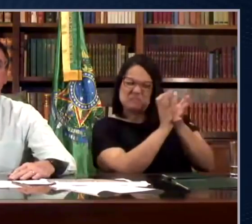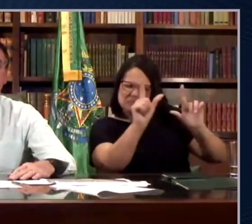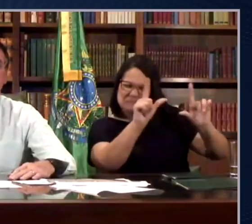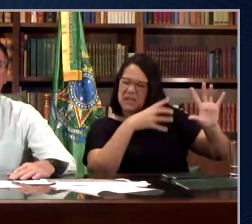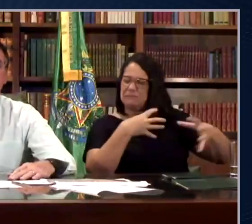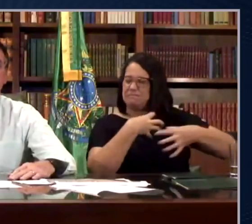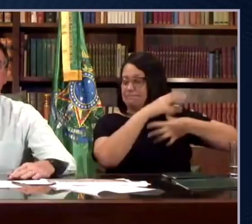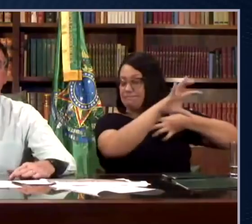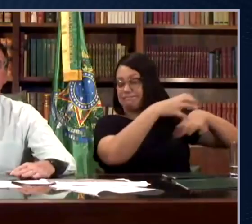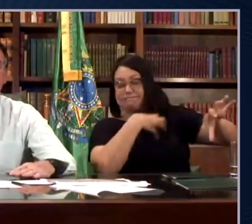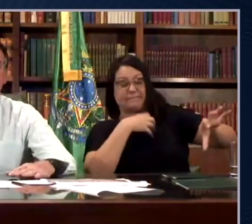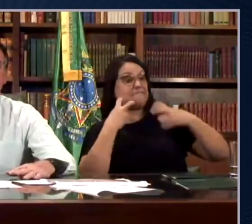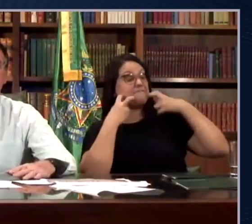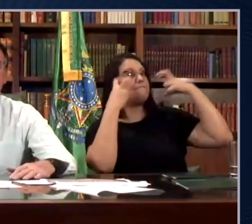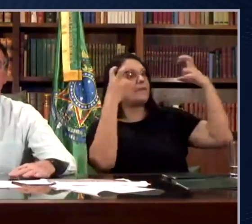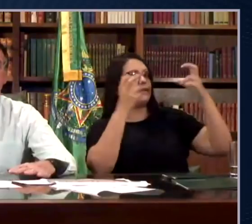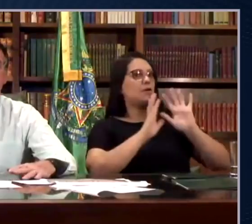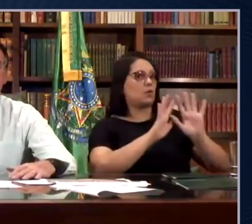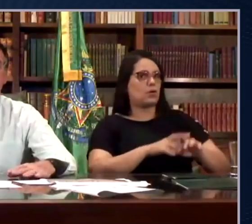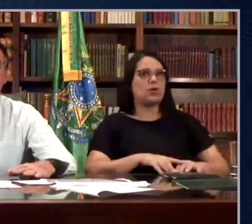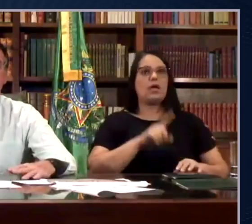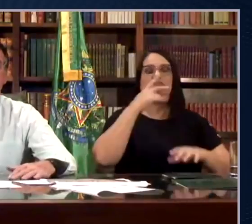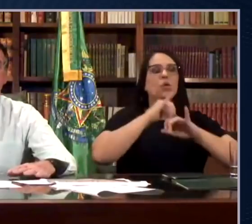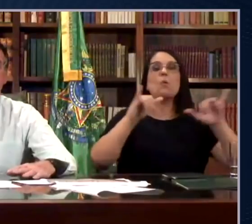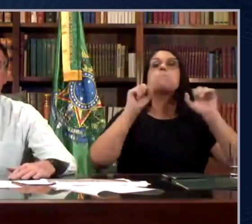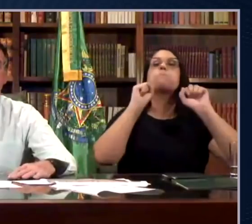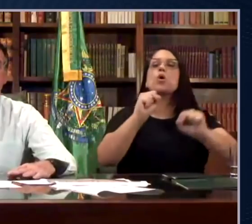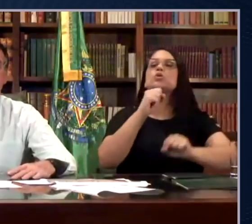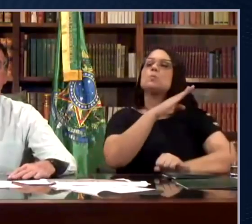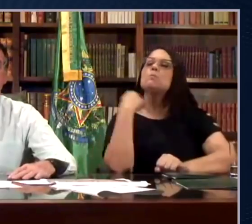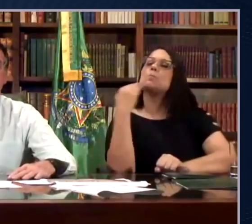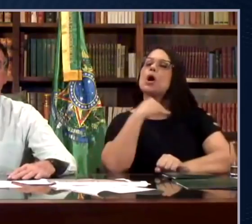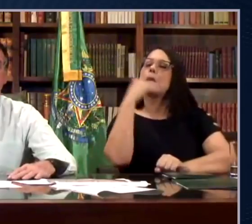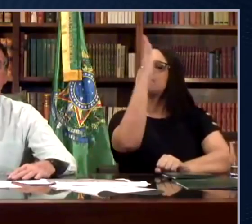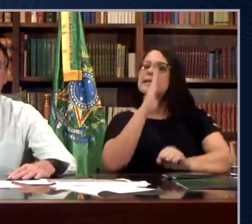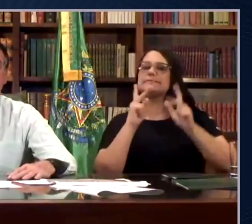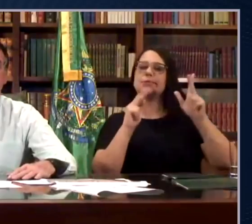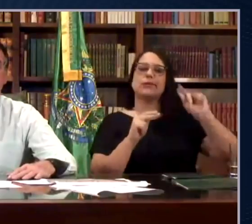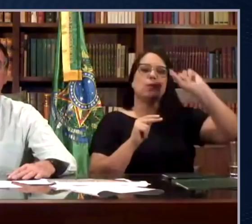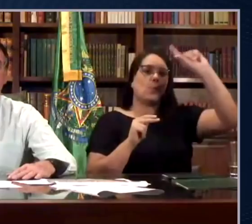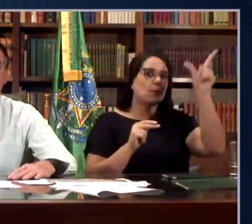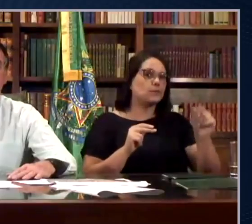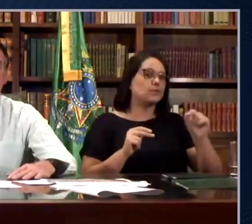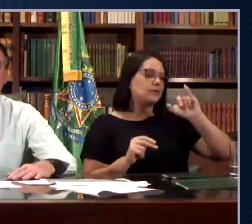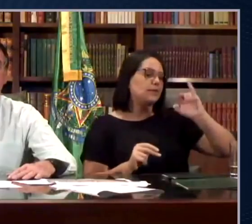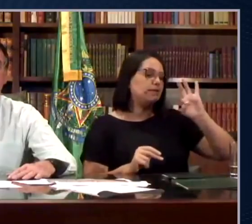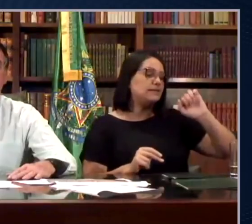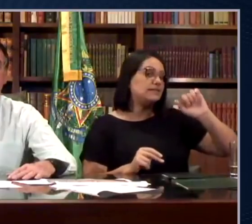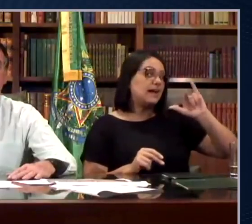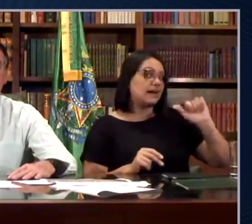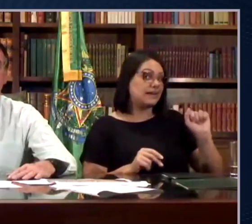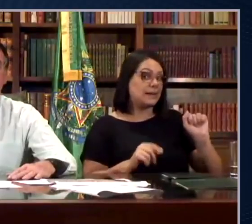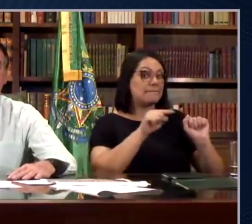imprensa registra que pode morrer tantos brasileiros quanto morrem na Itália, sem dizer que a taxa de letalidade